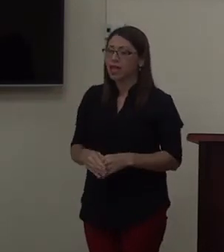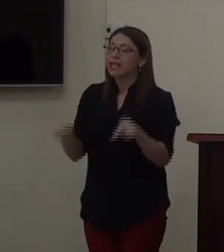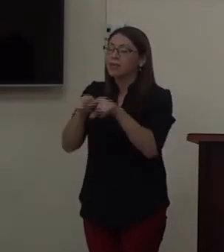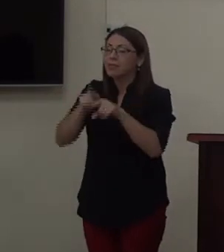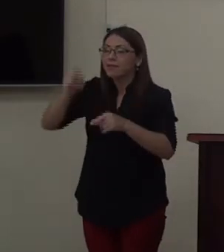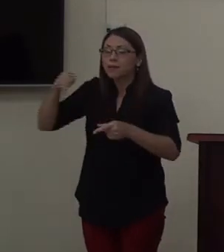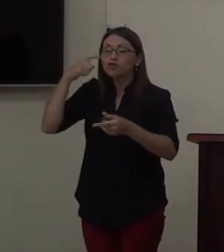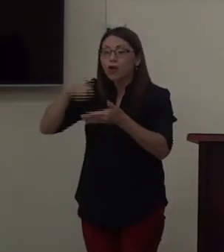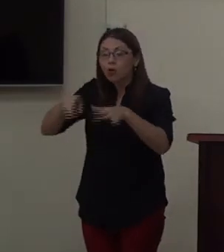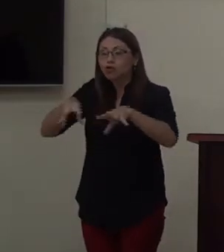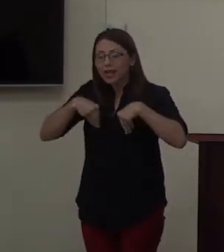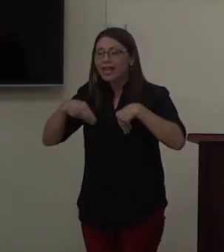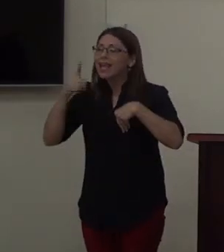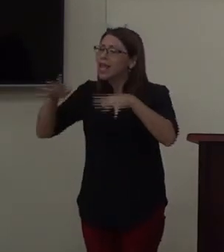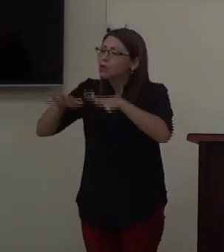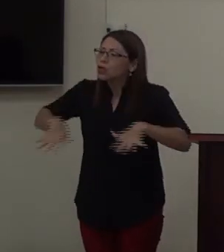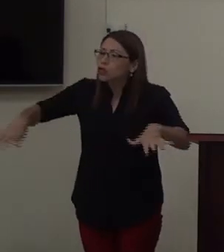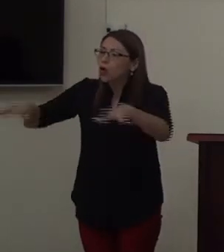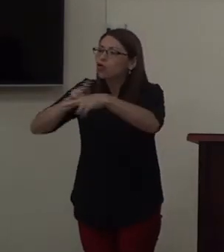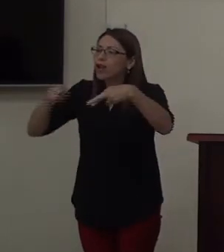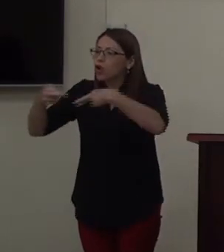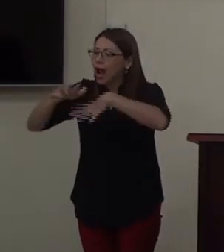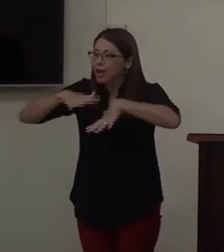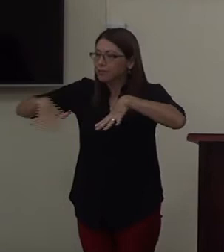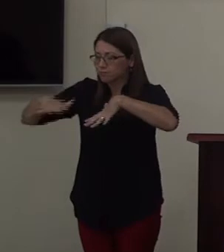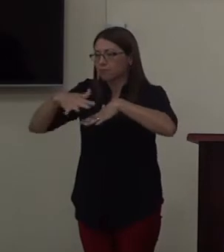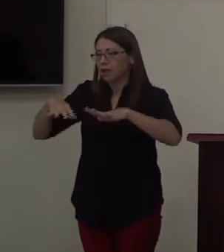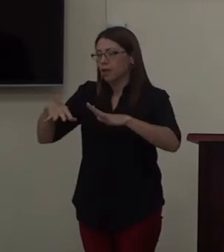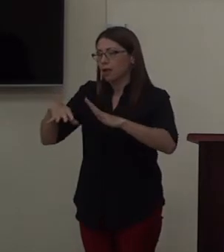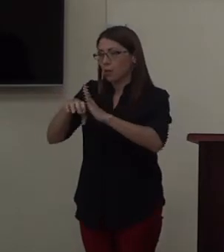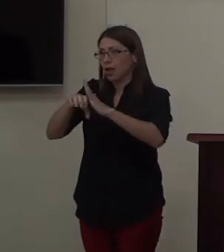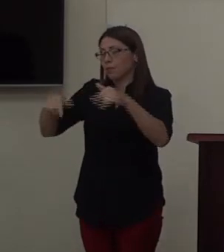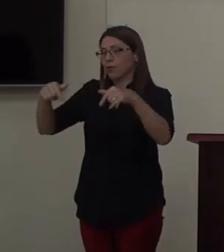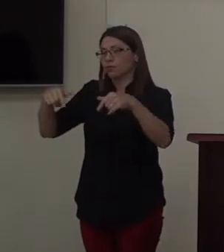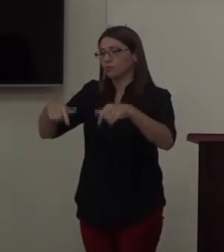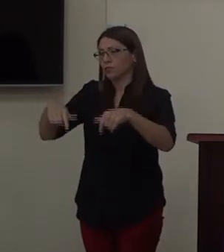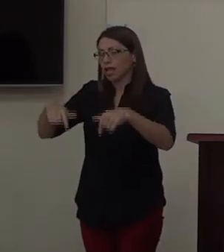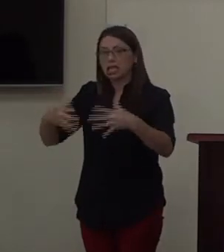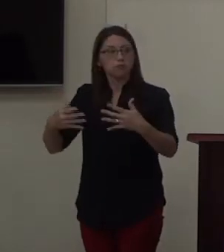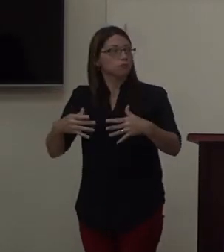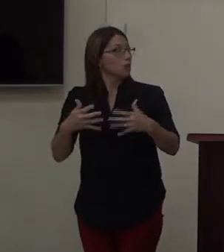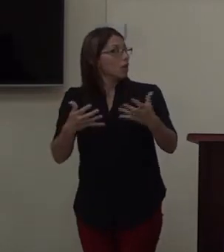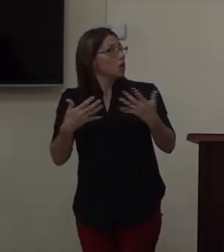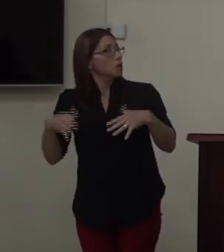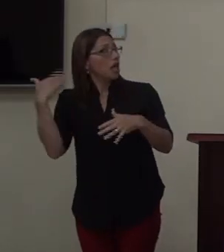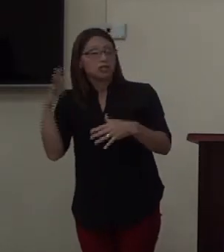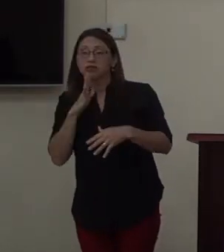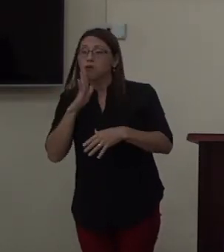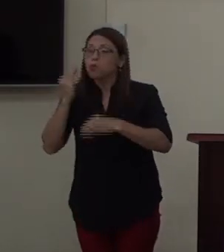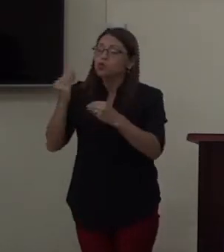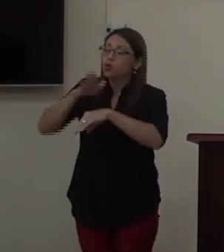que reconocer que hay un entorno regional, por ejemplo, ¿verdad? Aquí es, y que le hemos hablado mucho, por ejemplo, de la